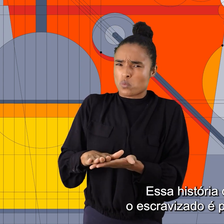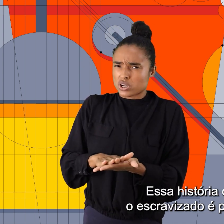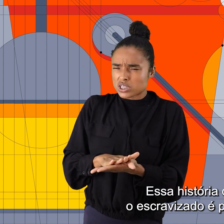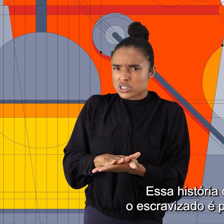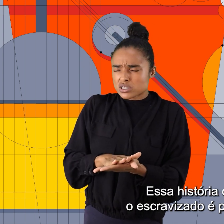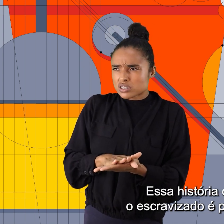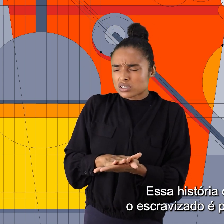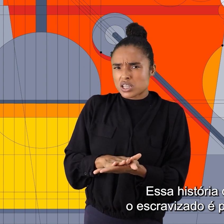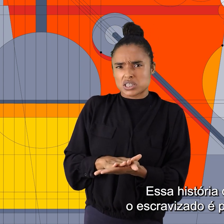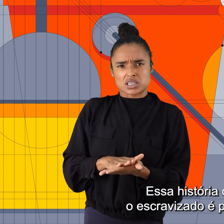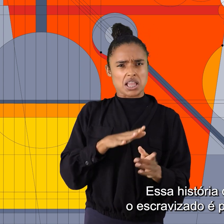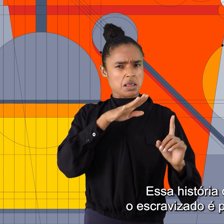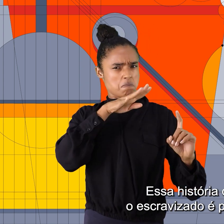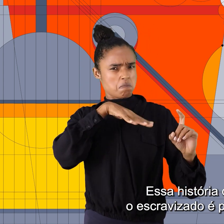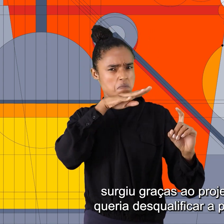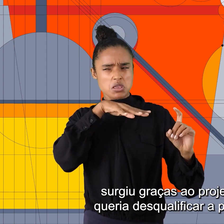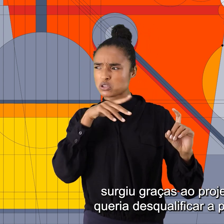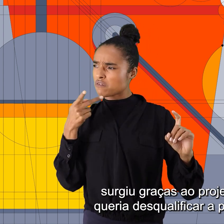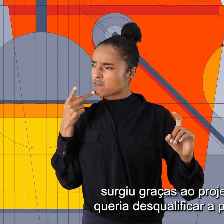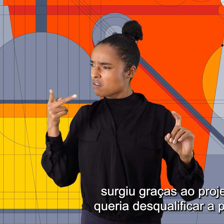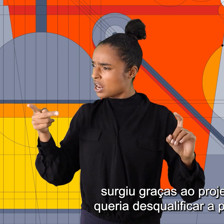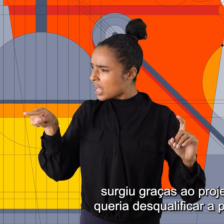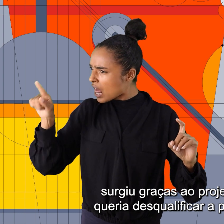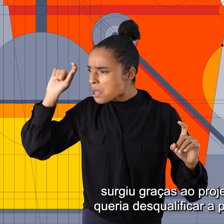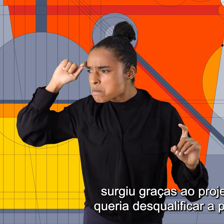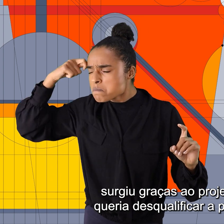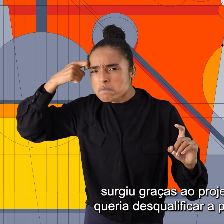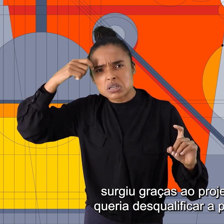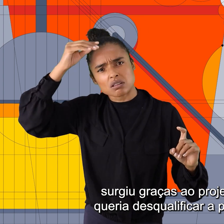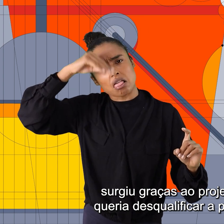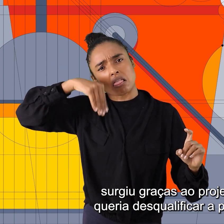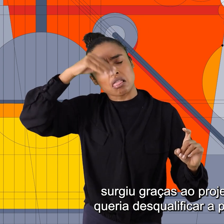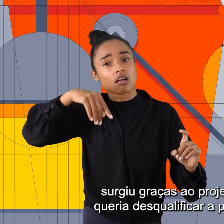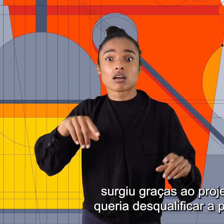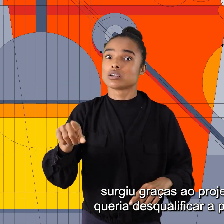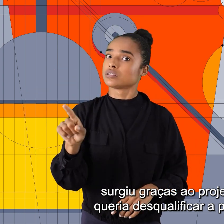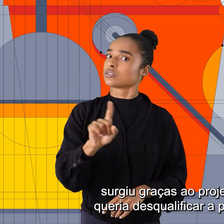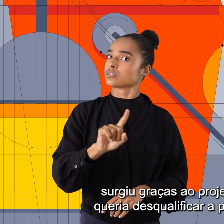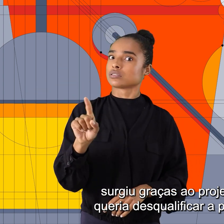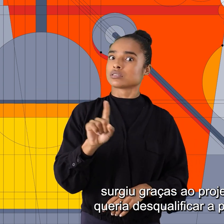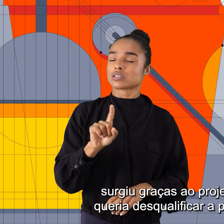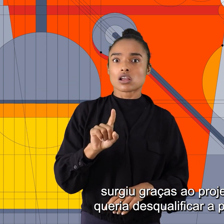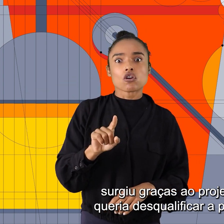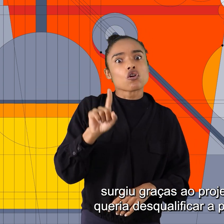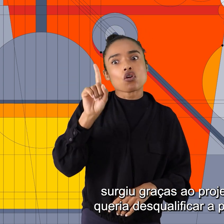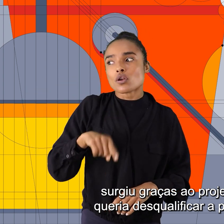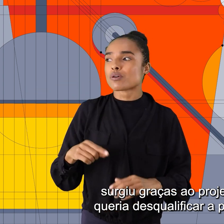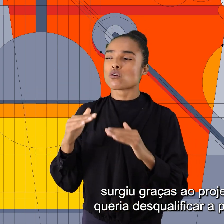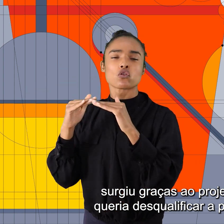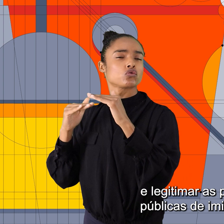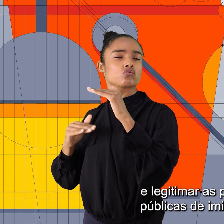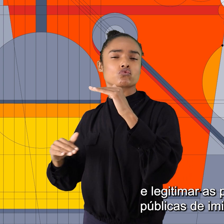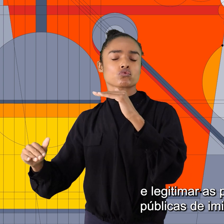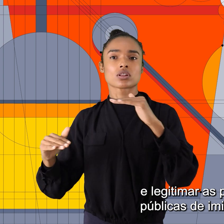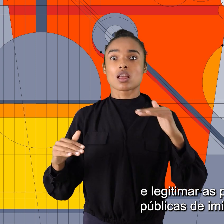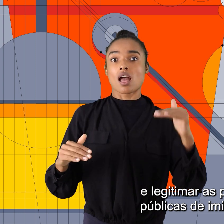Essa história de que o escravizado é preguiçoso surgiu graças ao projeto político que queria desqualificar a população